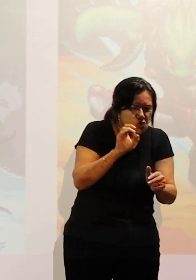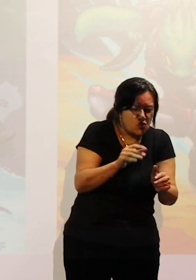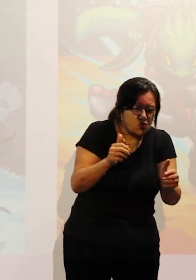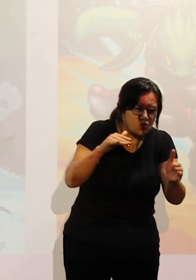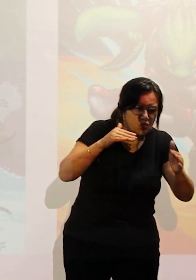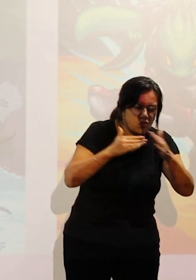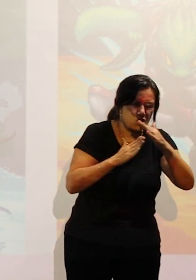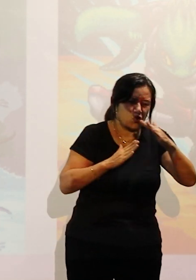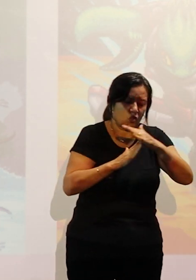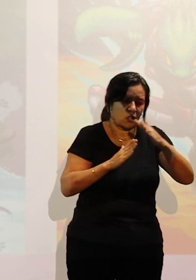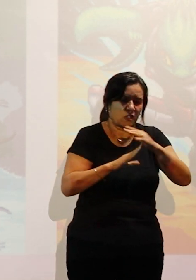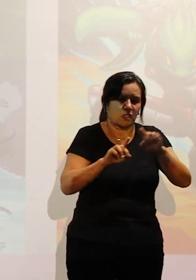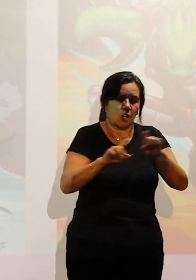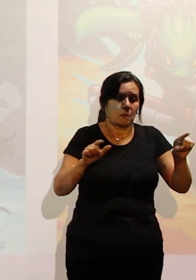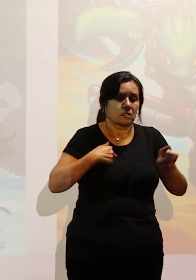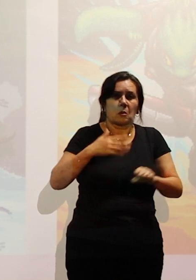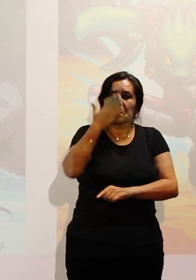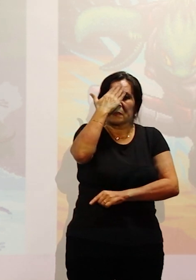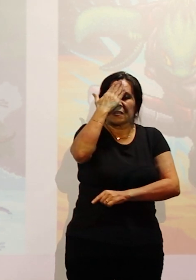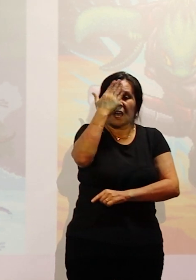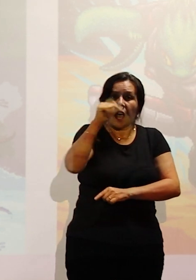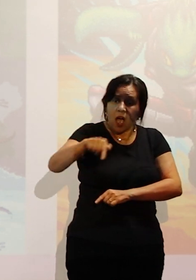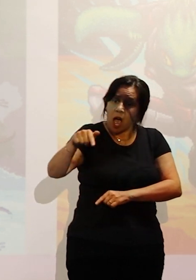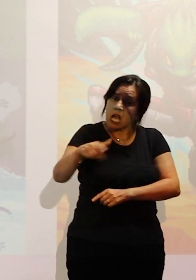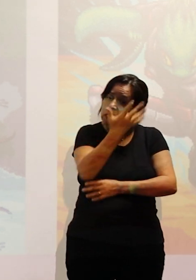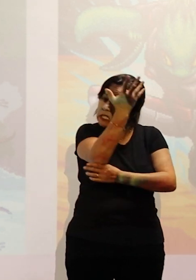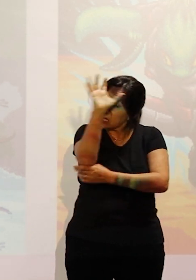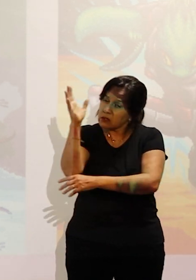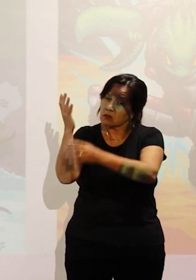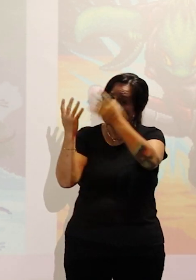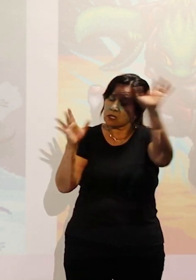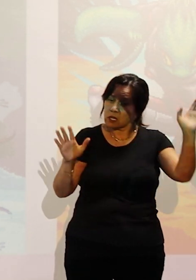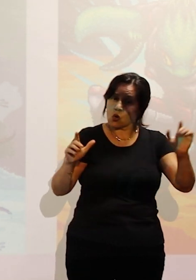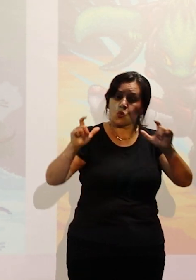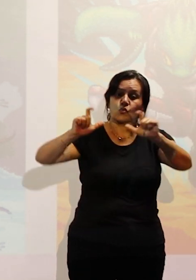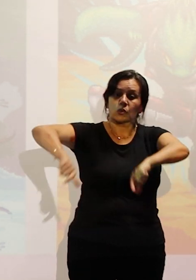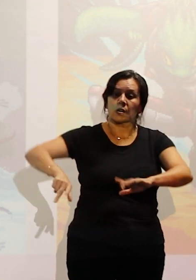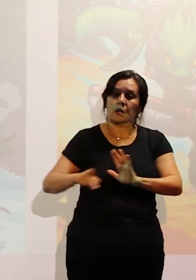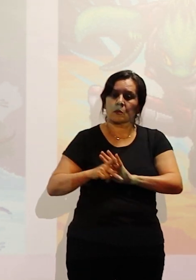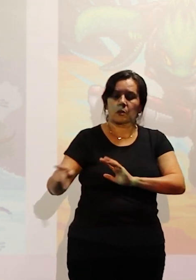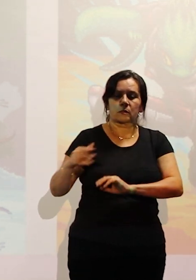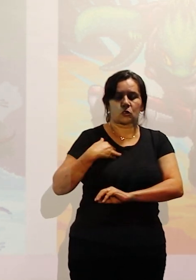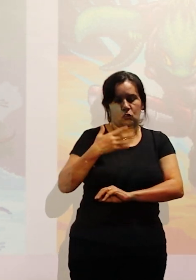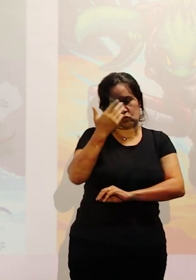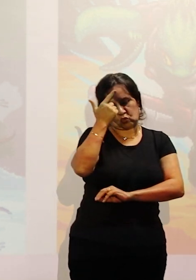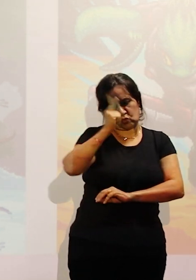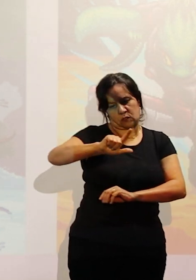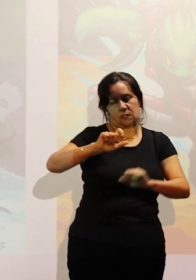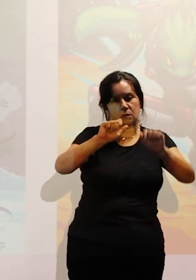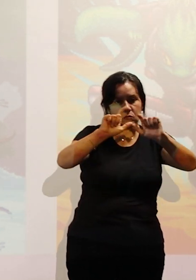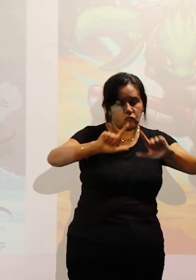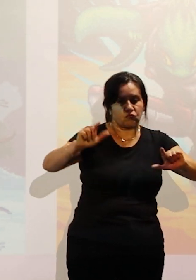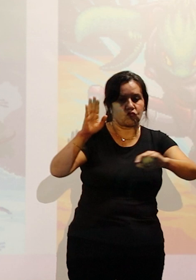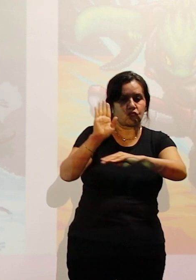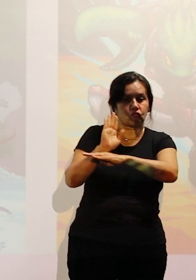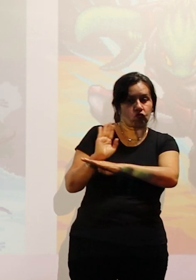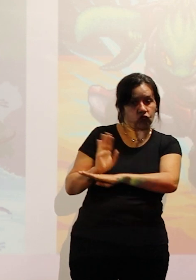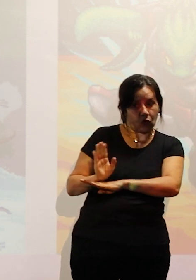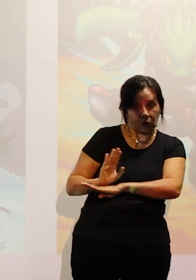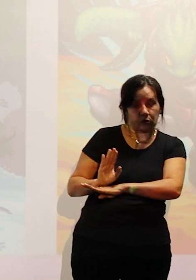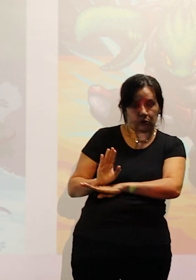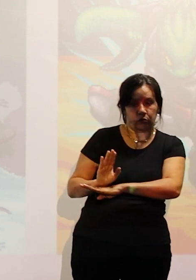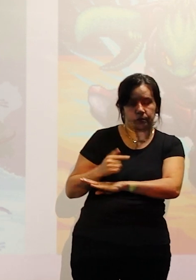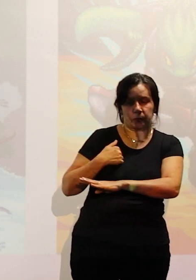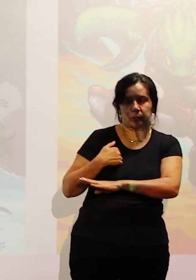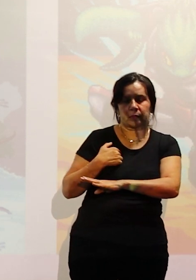aqui é um armazém, isso aqui é uma floresta, né, e ter essa sensação, a gente tem a questão de um pôster que está lá.